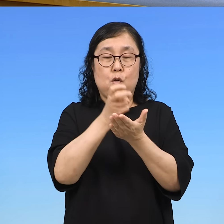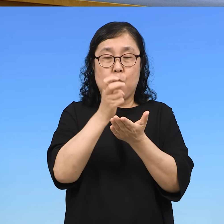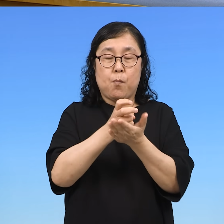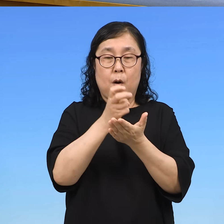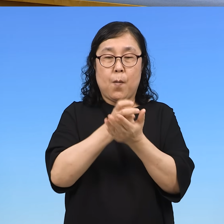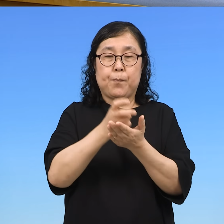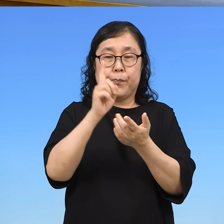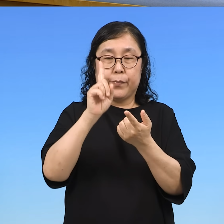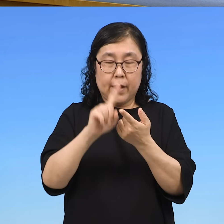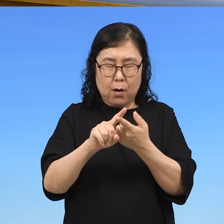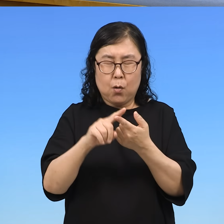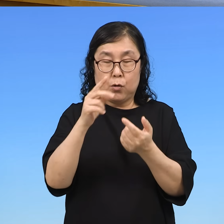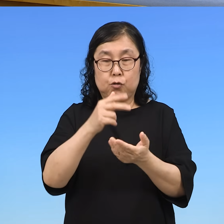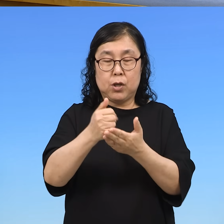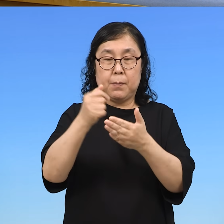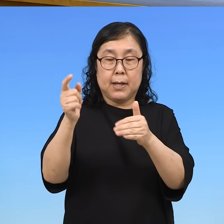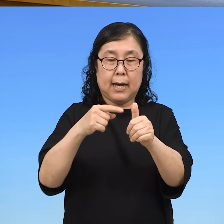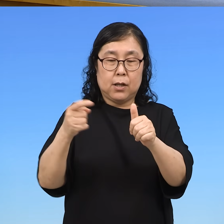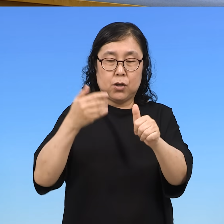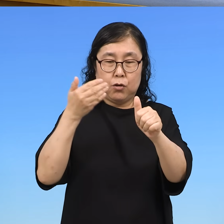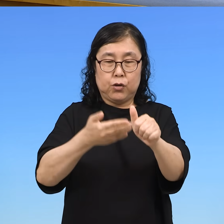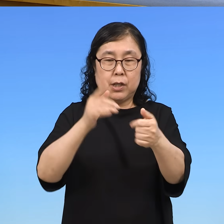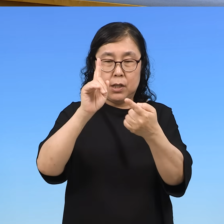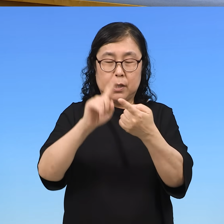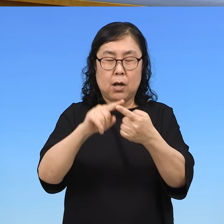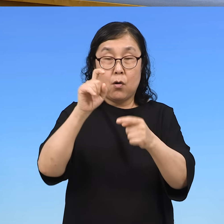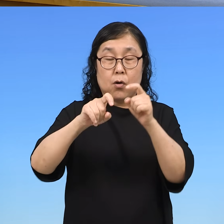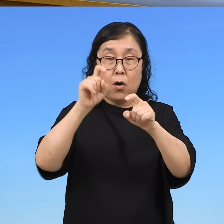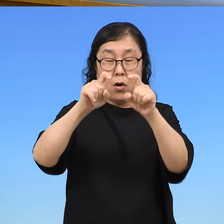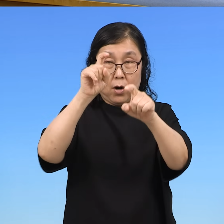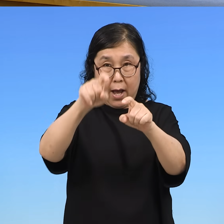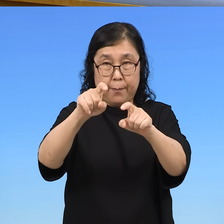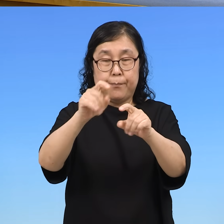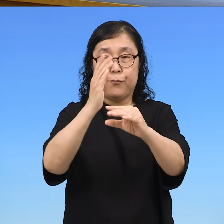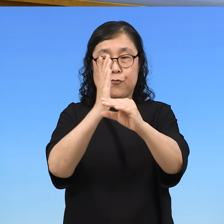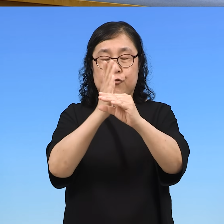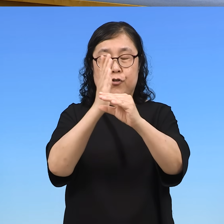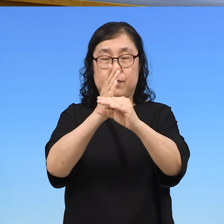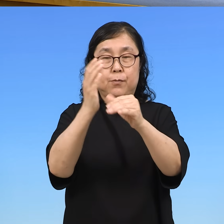지시하시는 길을 걷고. 이게 중심을 잡아주는 말씀 아닙니까?